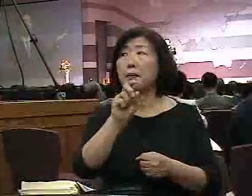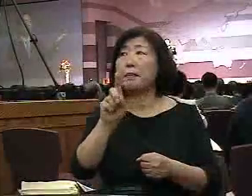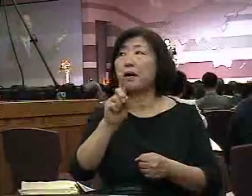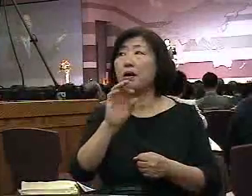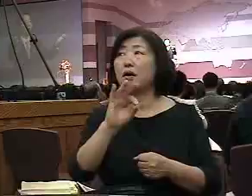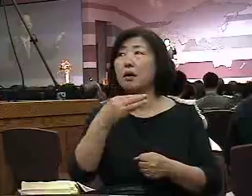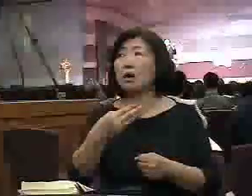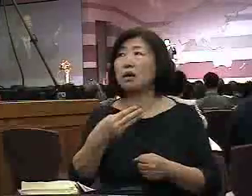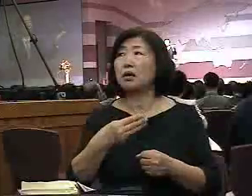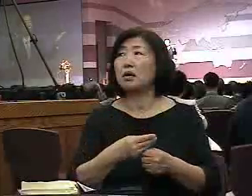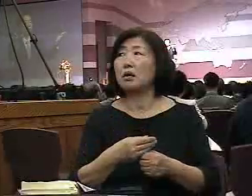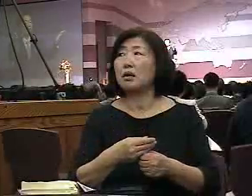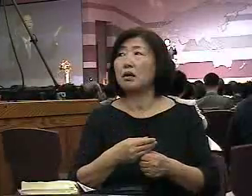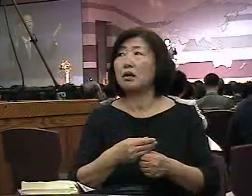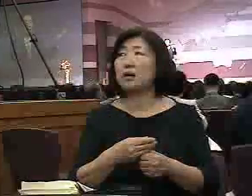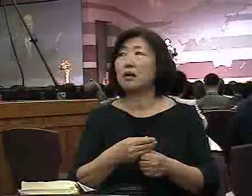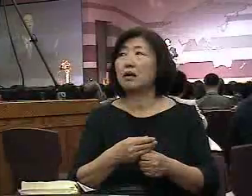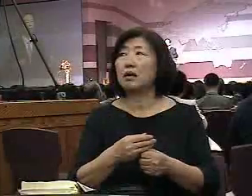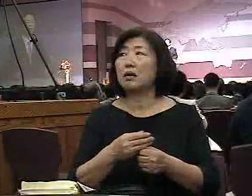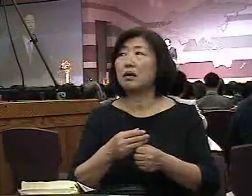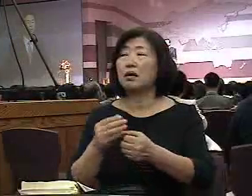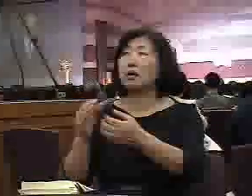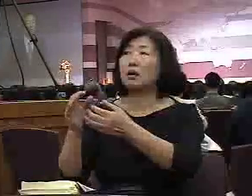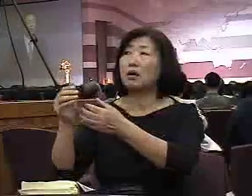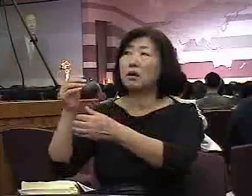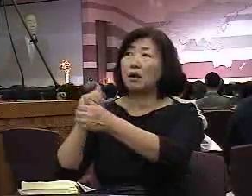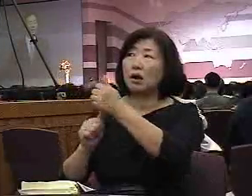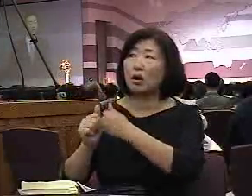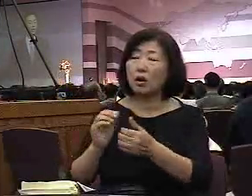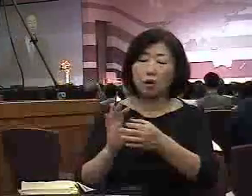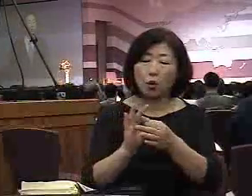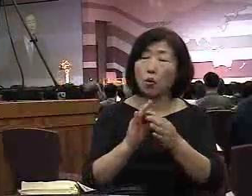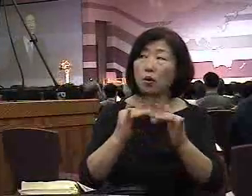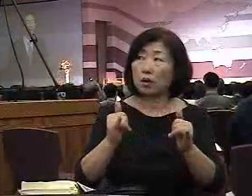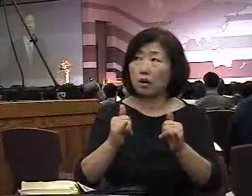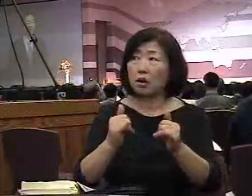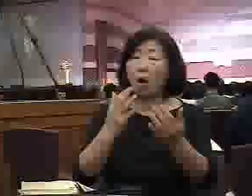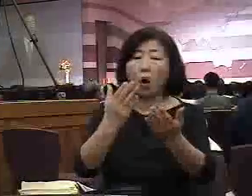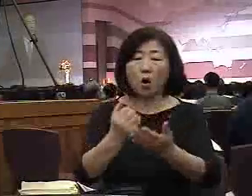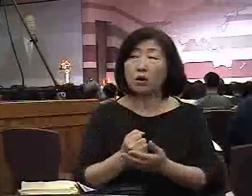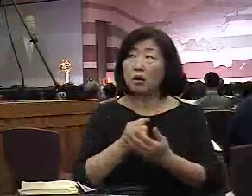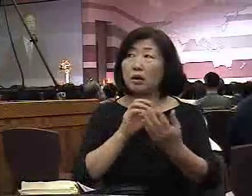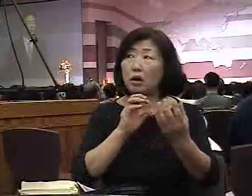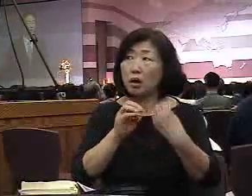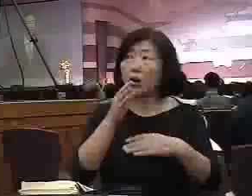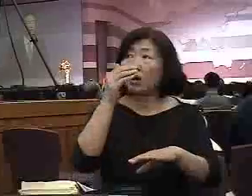이 이스마엘로 내 상속자를 삼게 해주십시오 라고 답을 썼습니다.